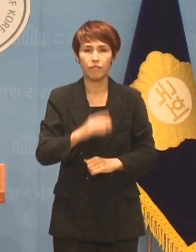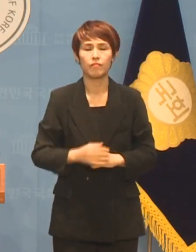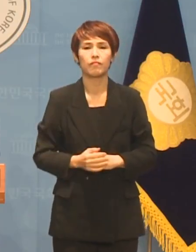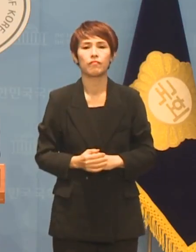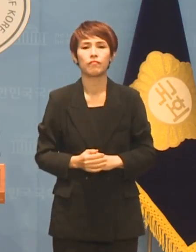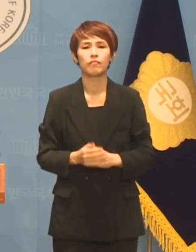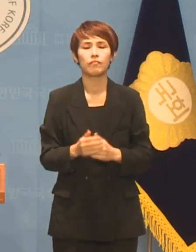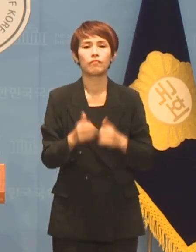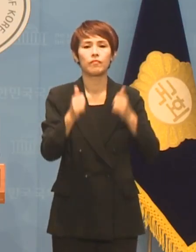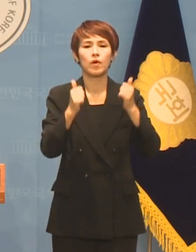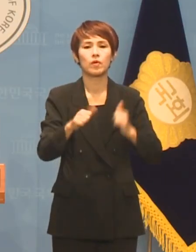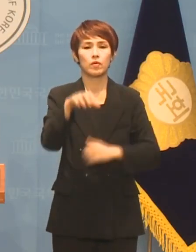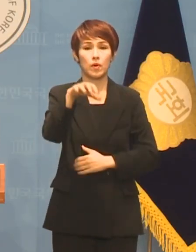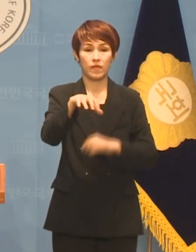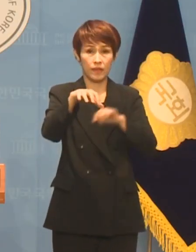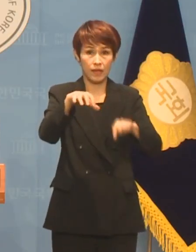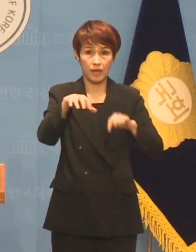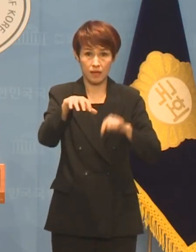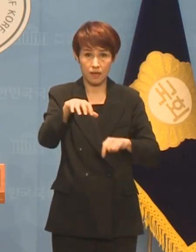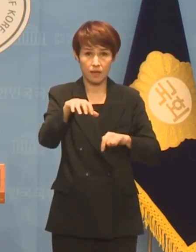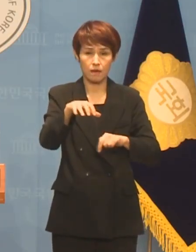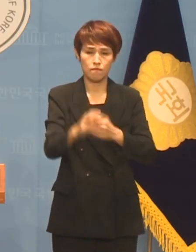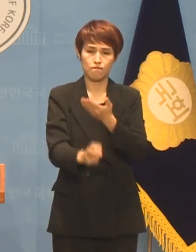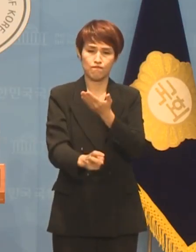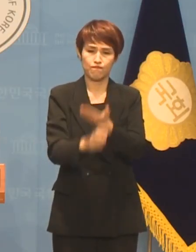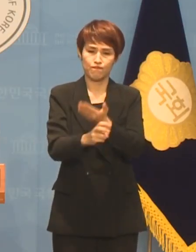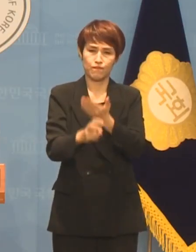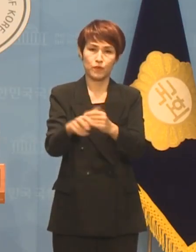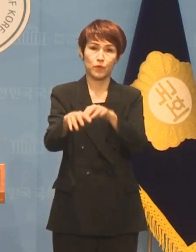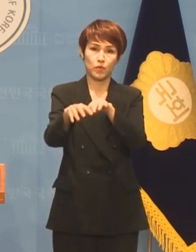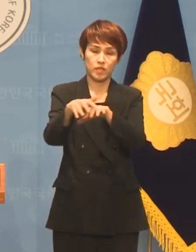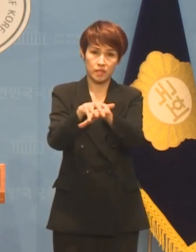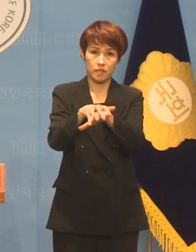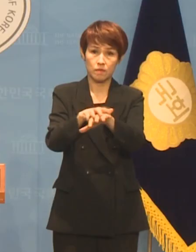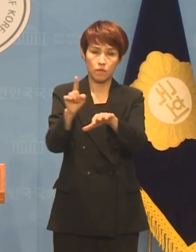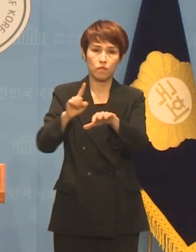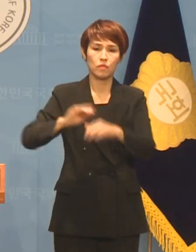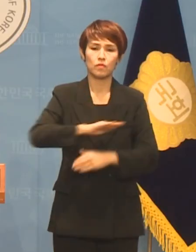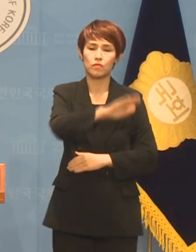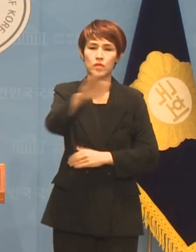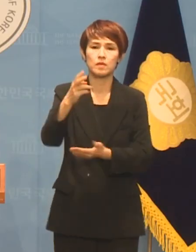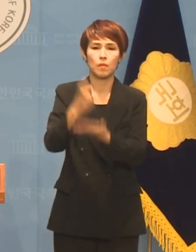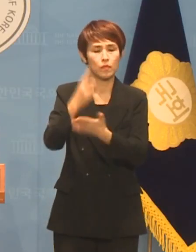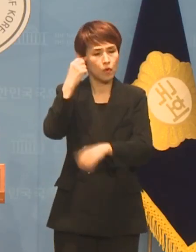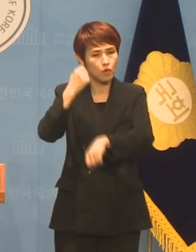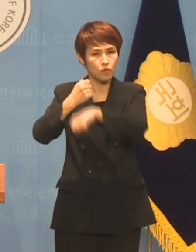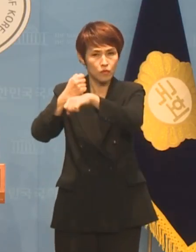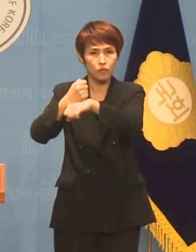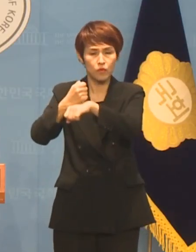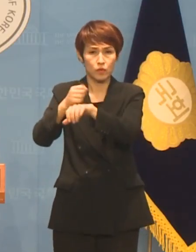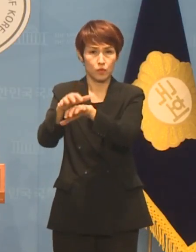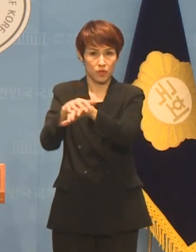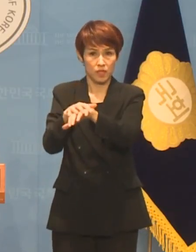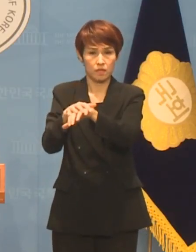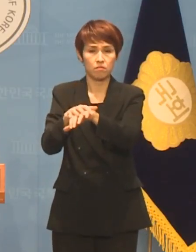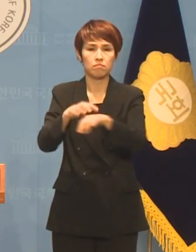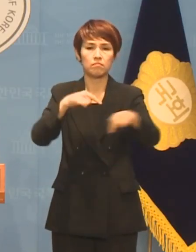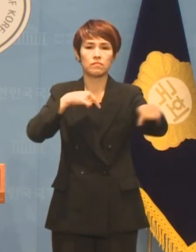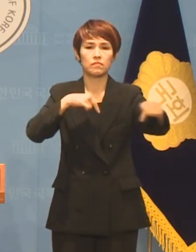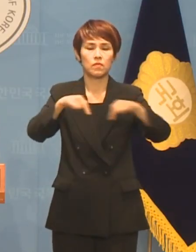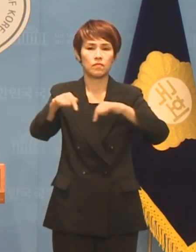내 위헌적 성격의 사조직인 우리법연구회 계열이 정치